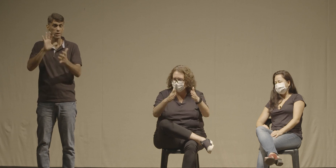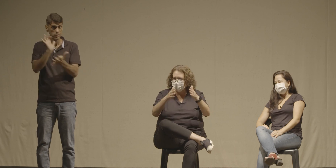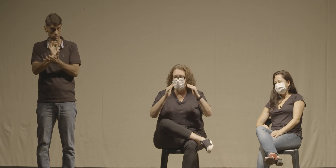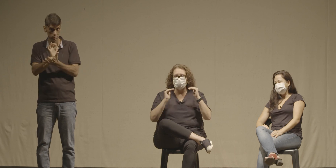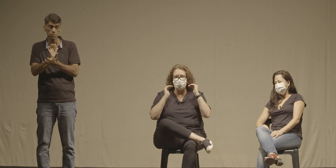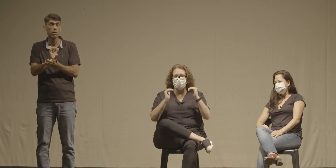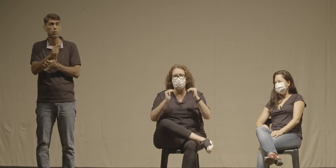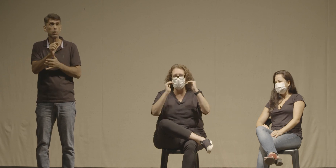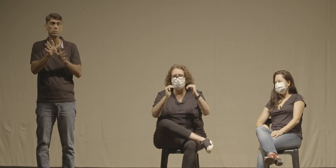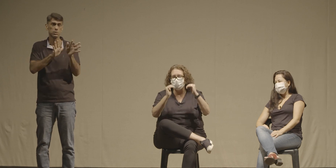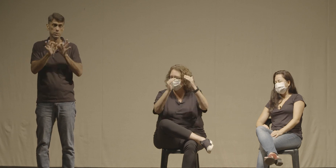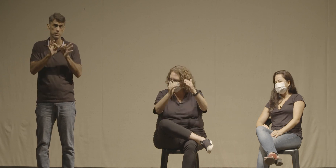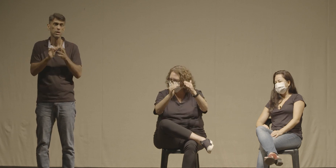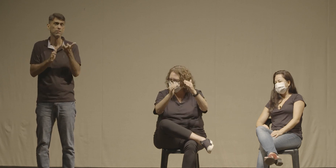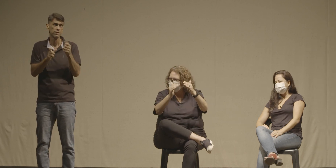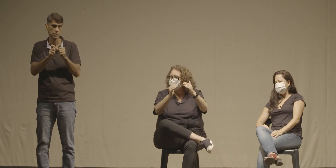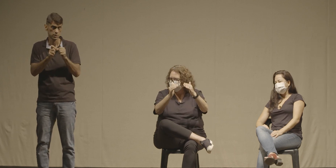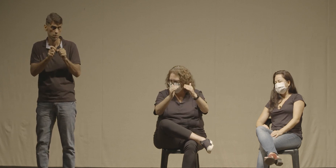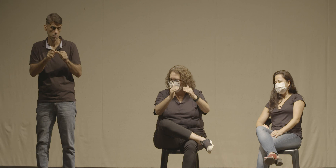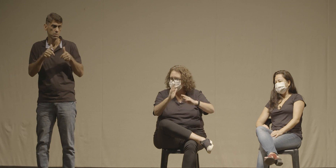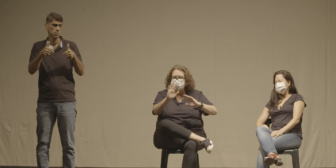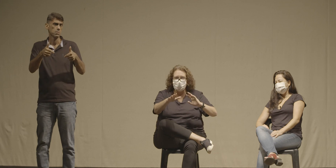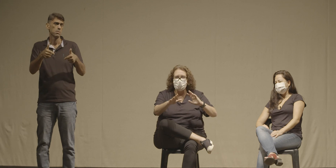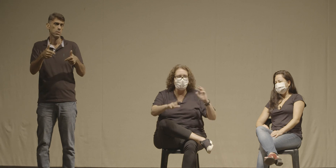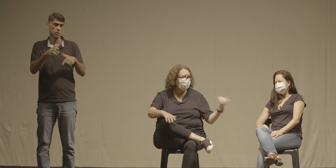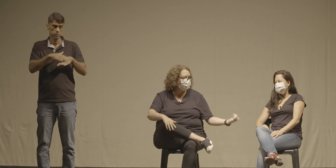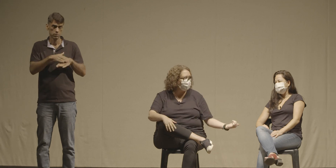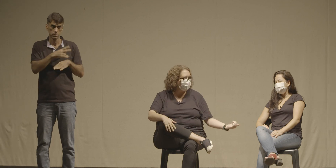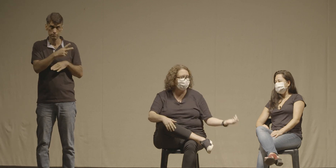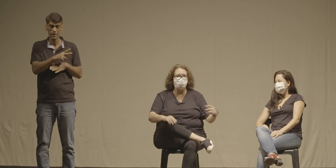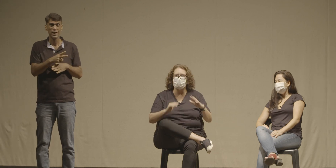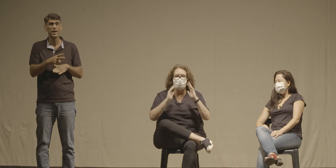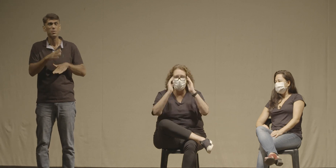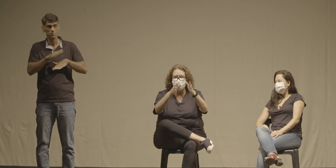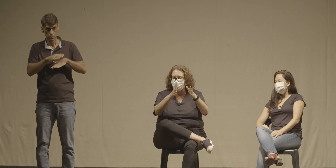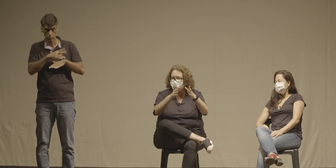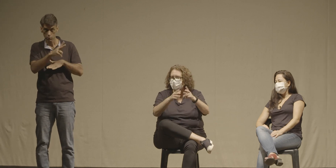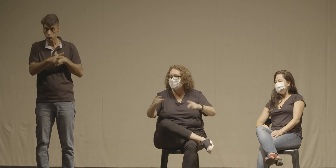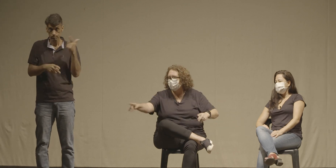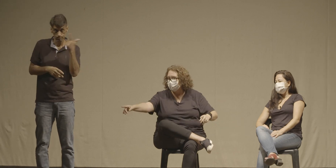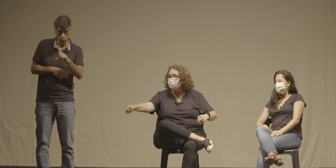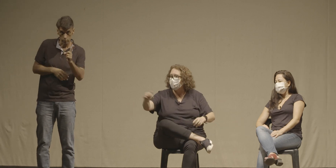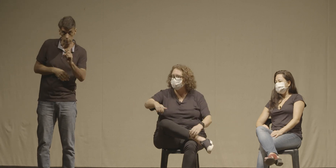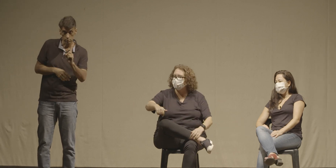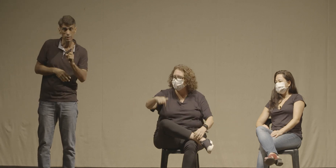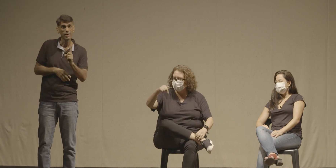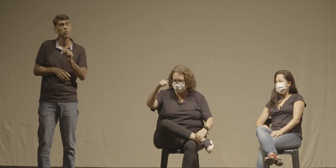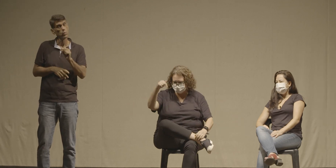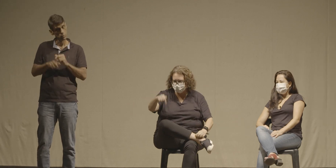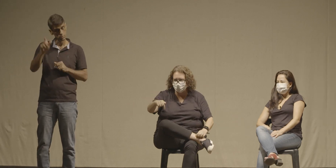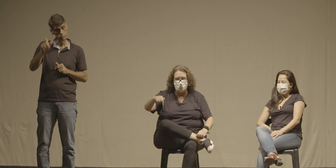equipe fazendo o que ela quer fazer, né? Se o que ela propôs não der certo, ele